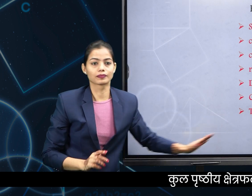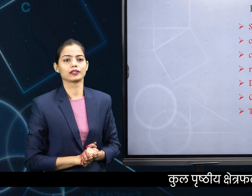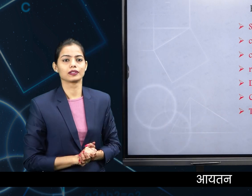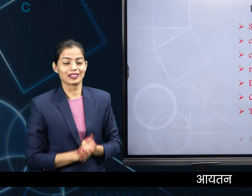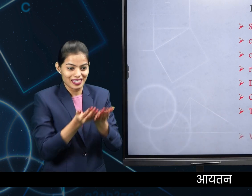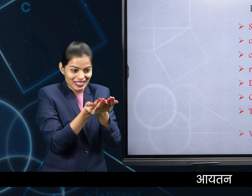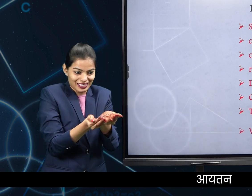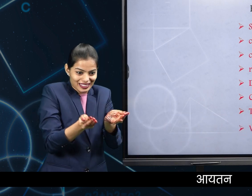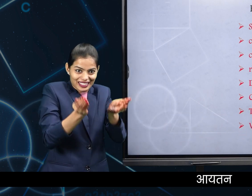आयतन।